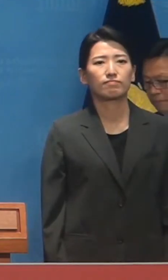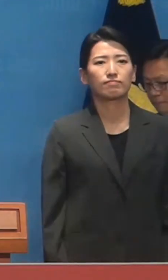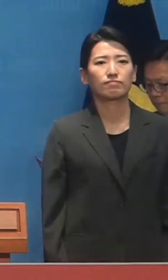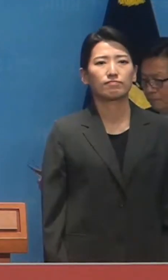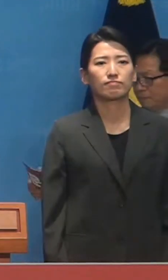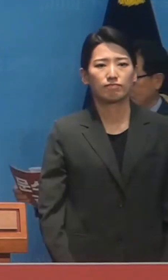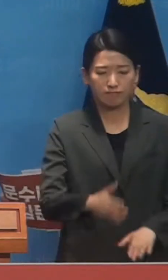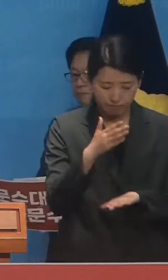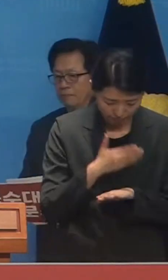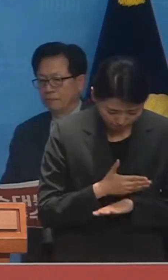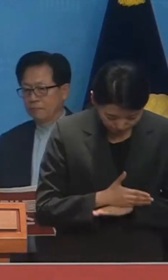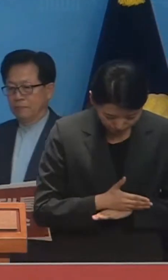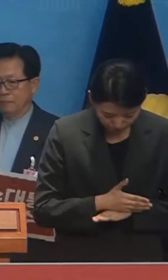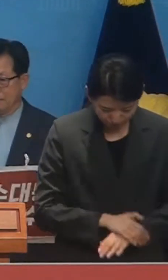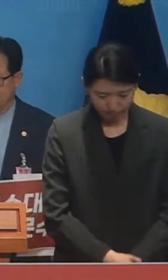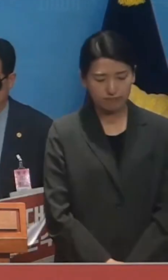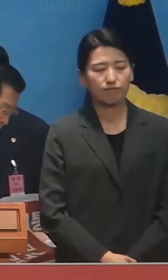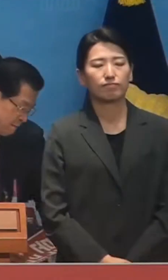최진목 목사입니다. 감사합니다.